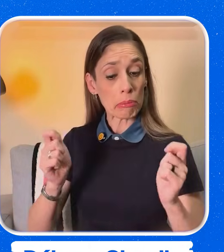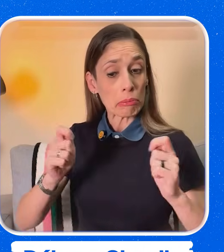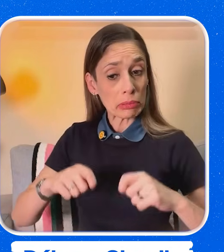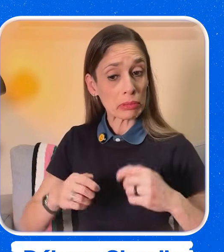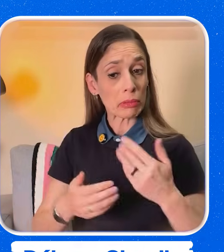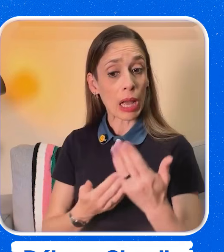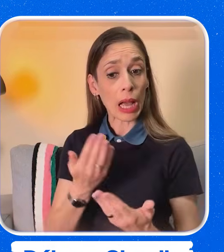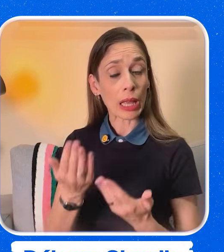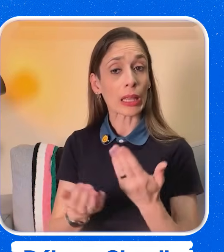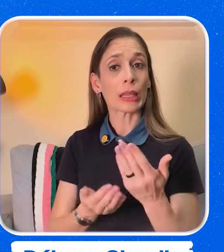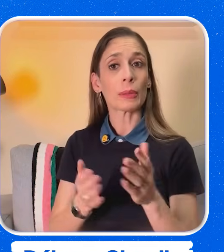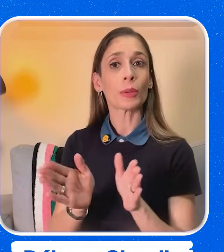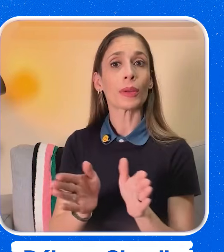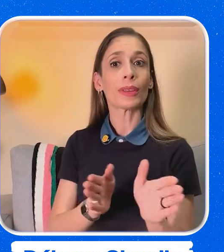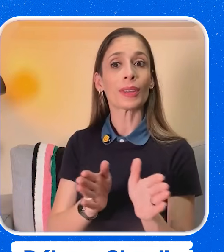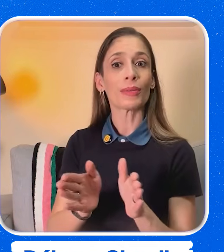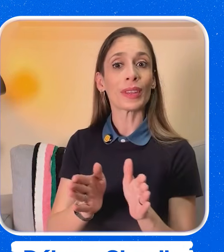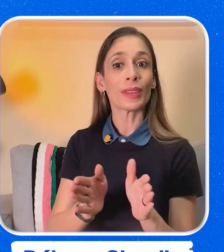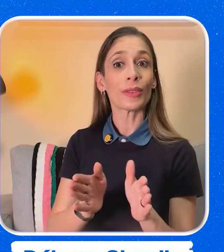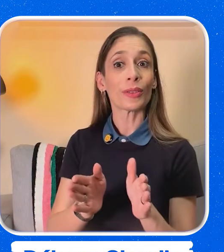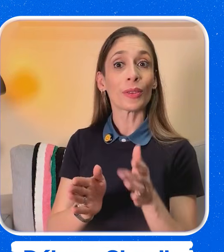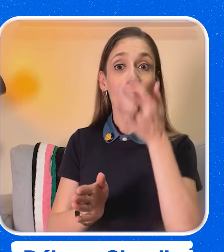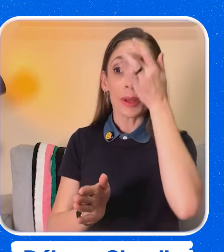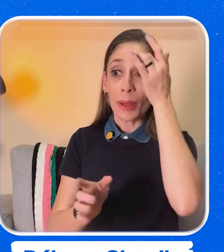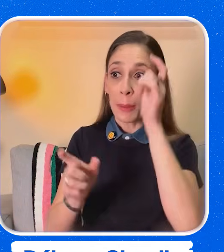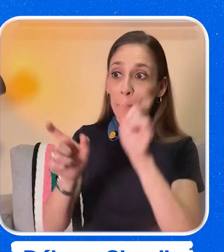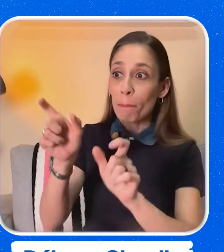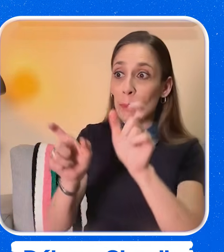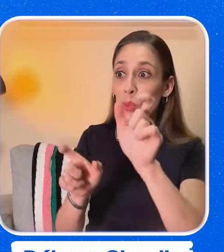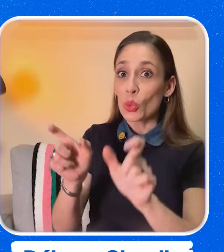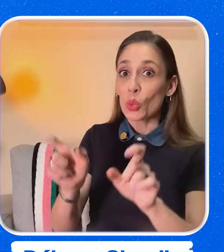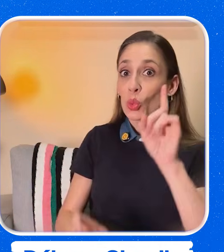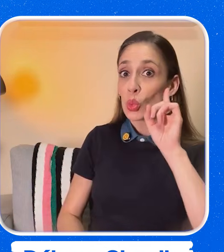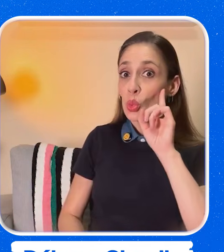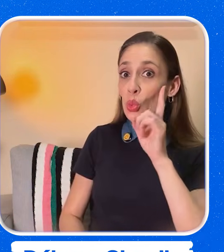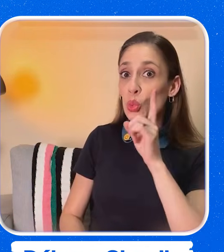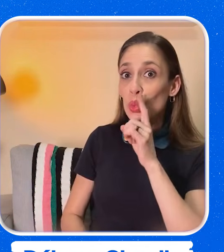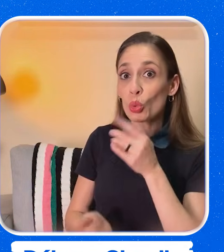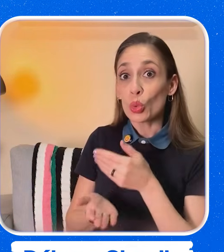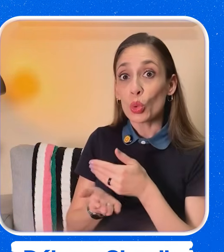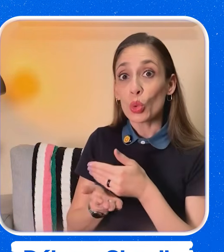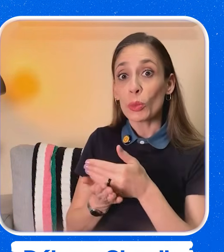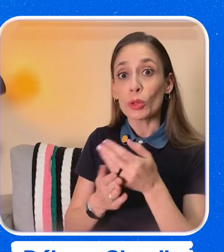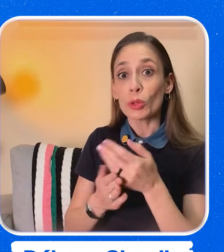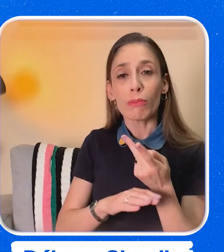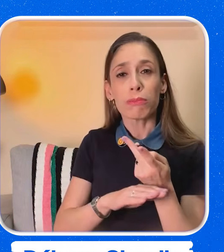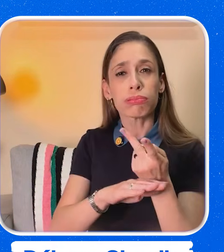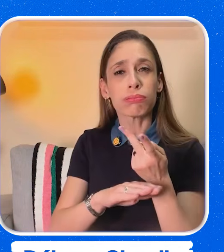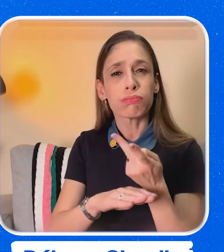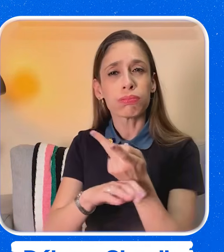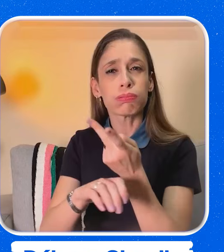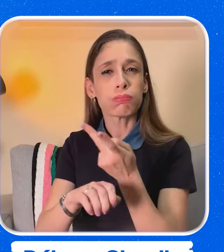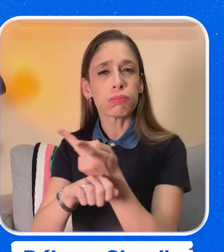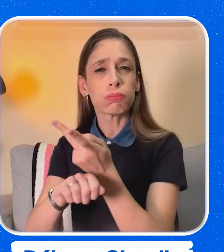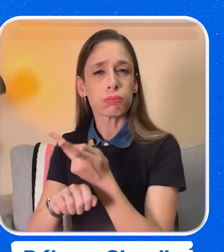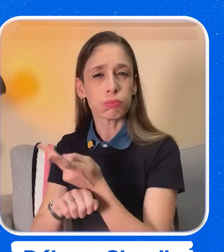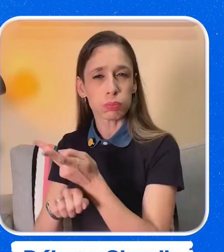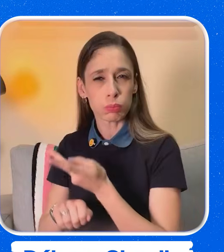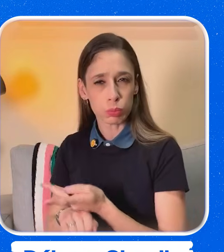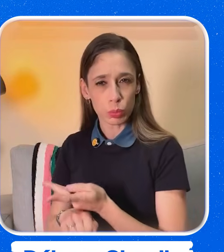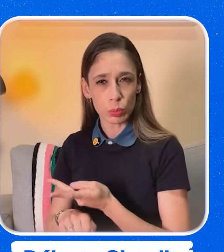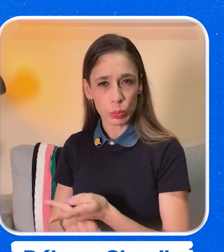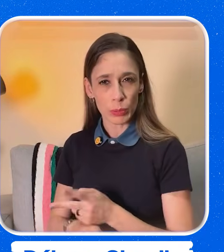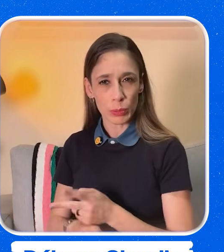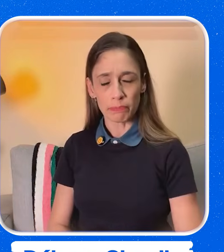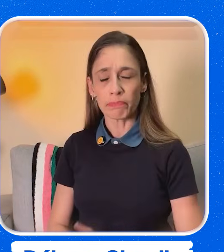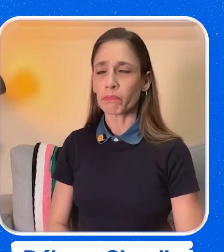de tatuagem, essas pessoas elas foram me procurando. O meu atendimento, ele é feito assim como eu